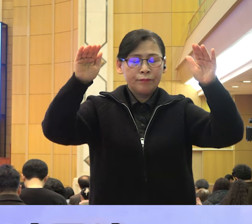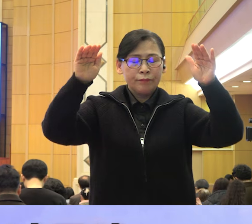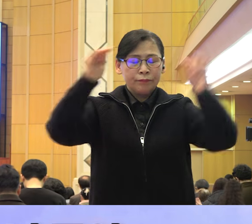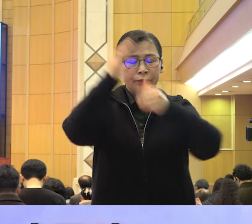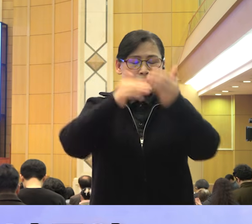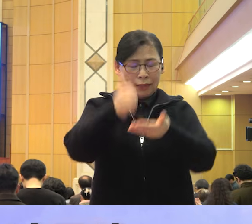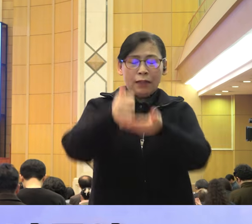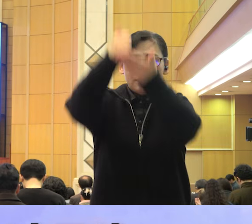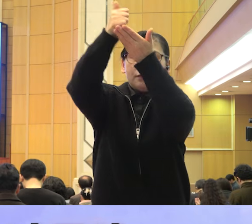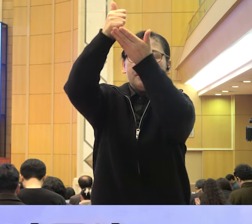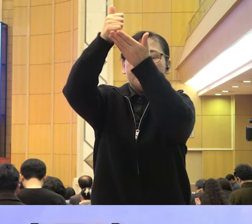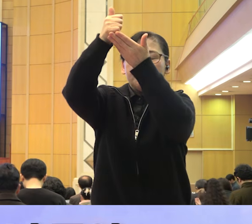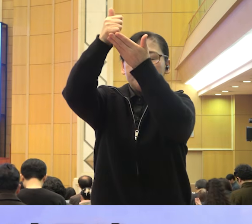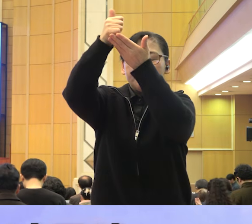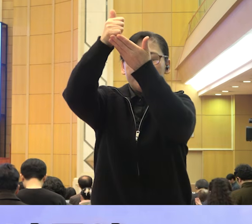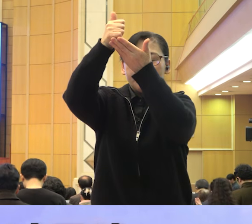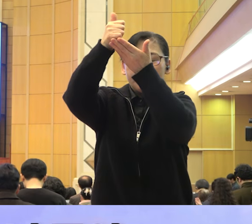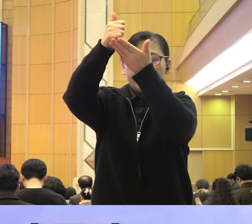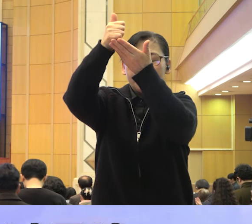하나님,